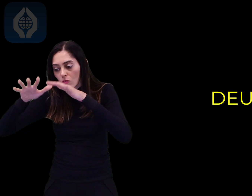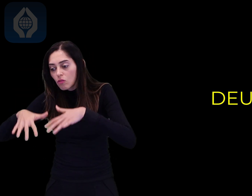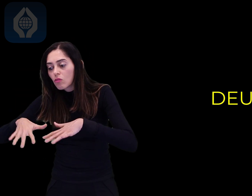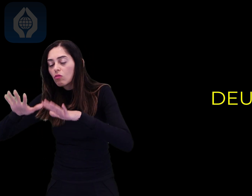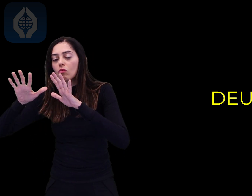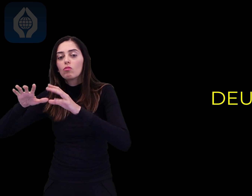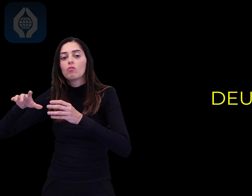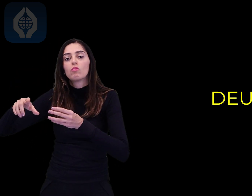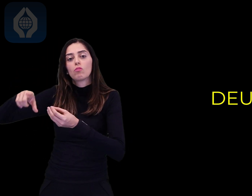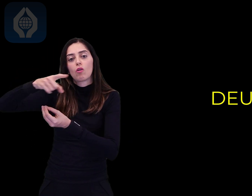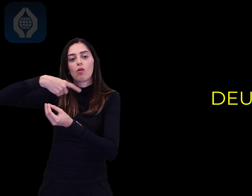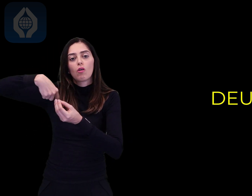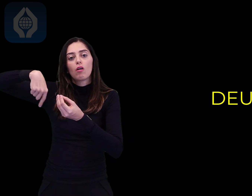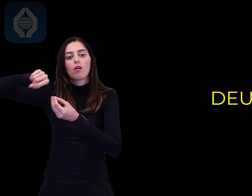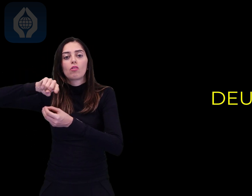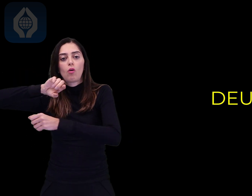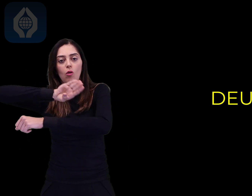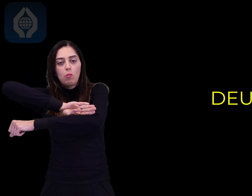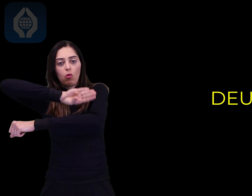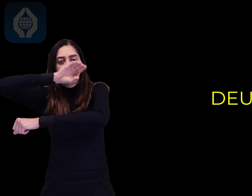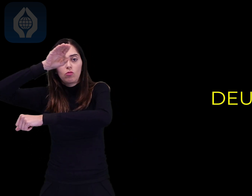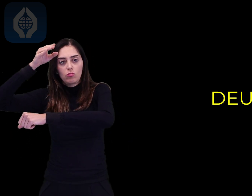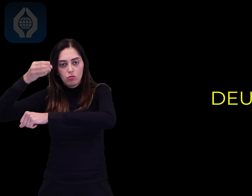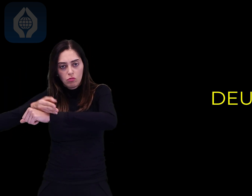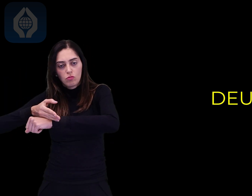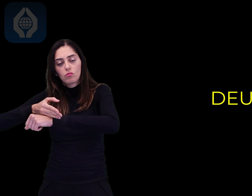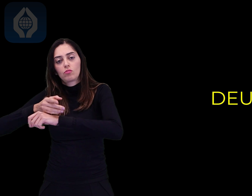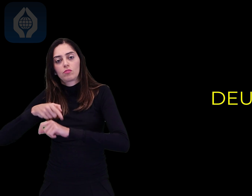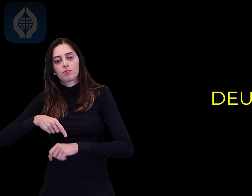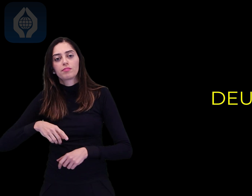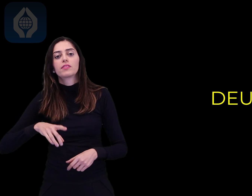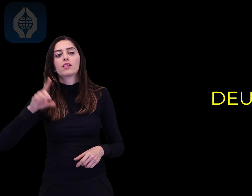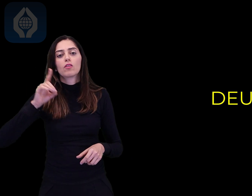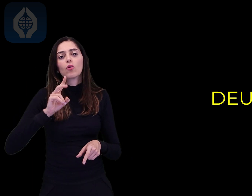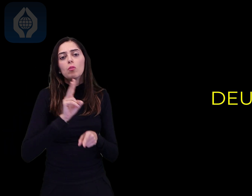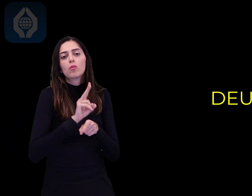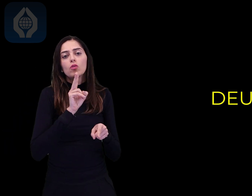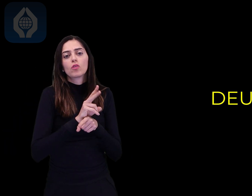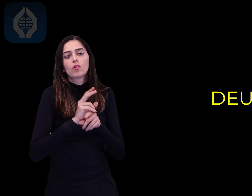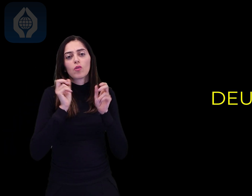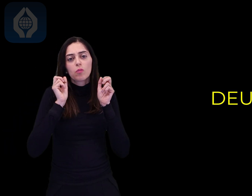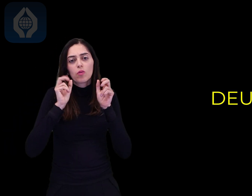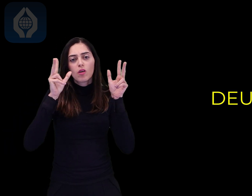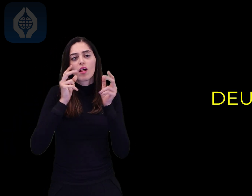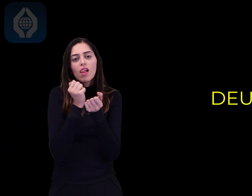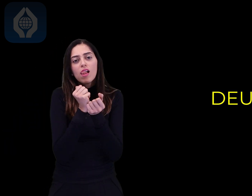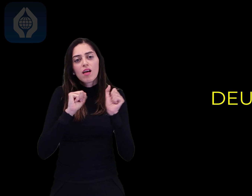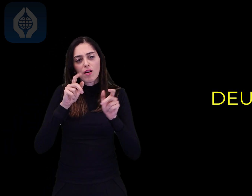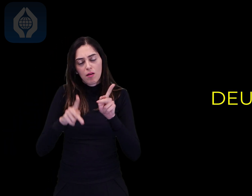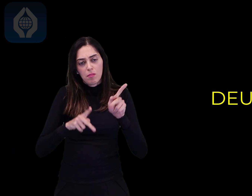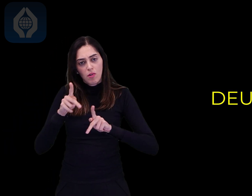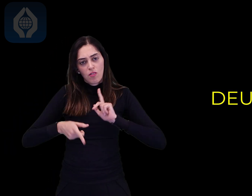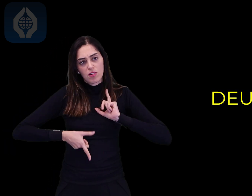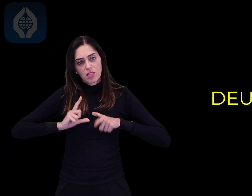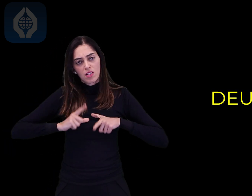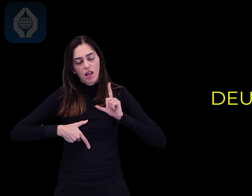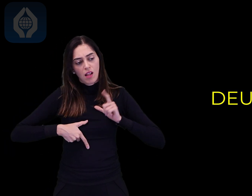confiança. Ele protegeu Moisés, libertou Israel e os levou ao Monte Sinai exatamente